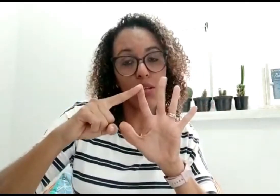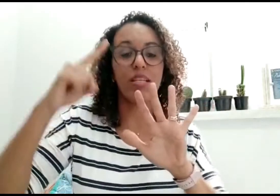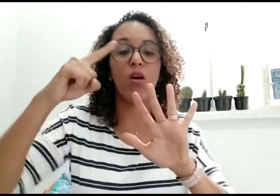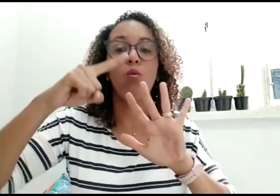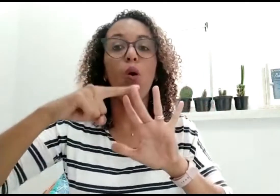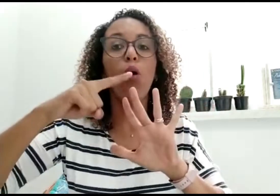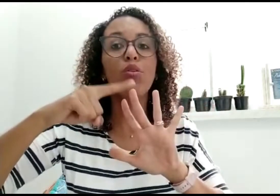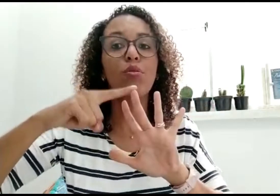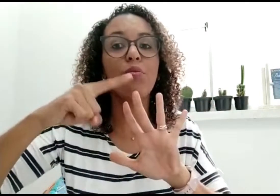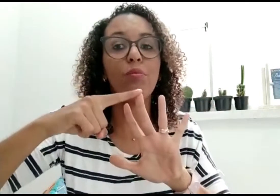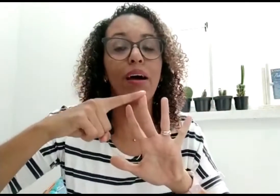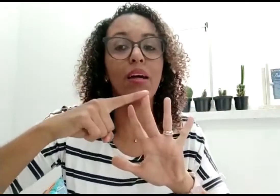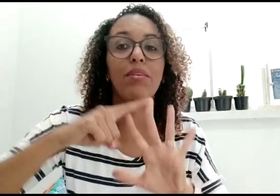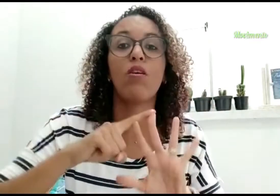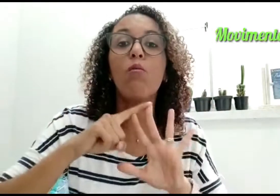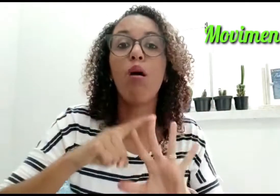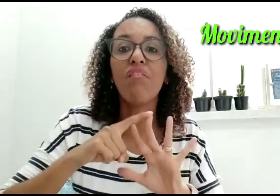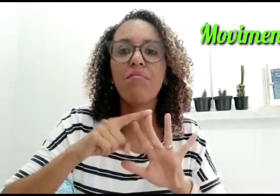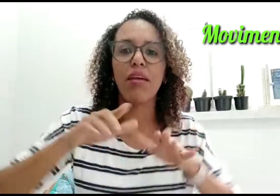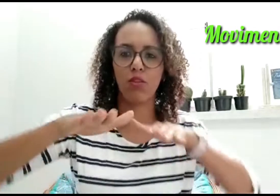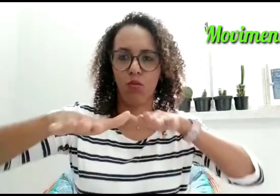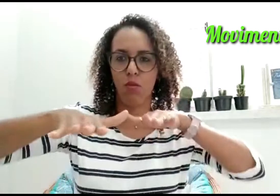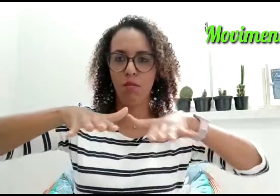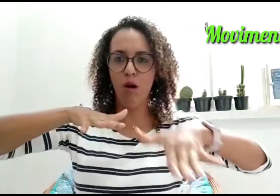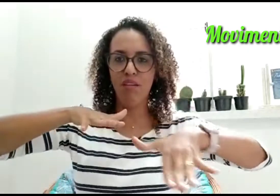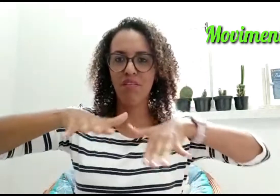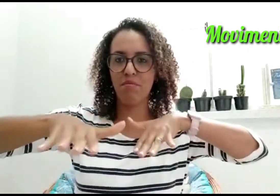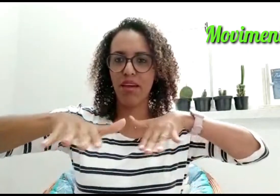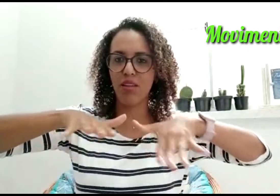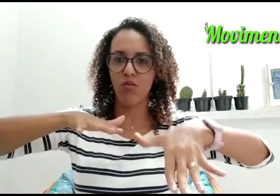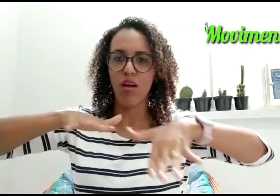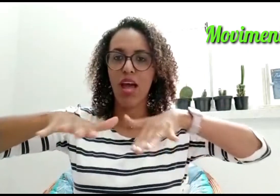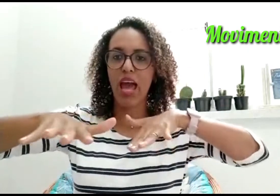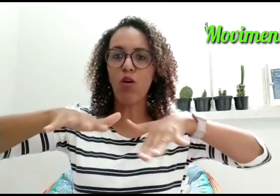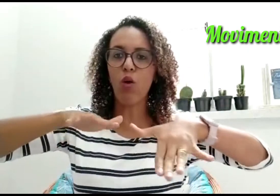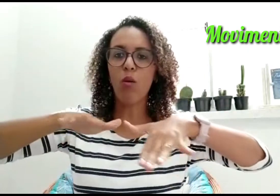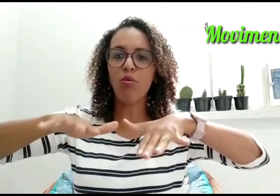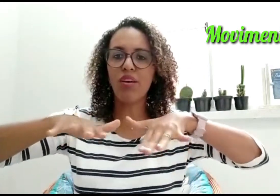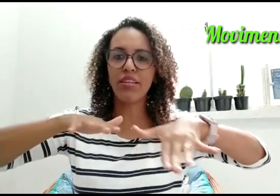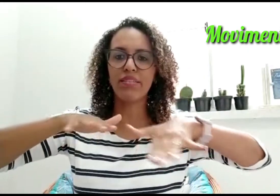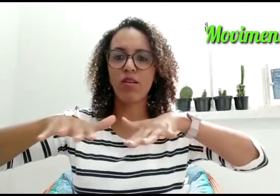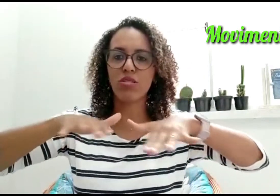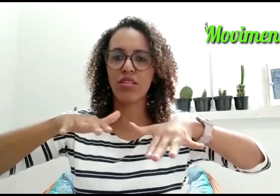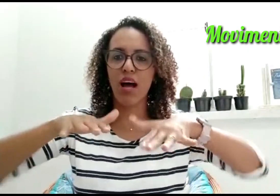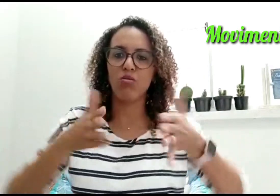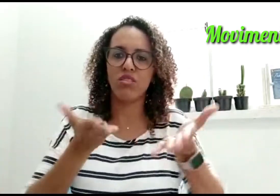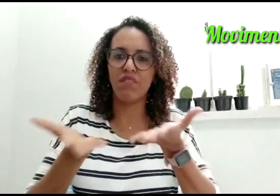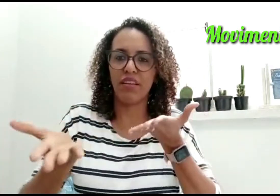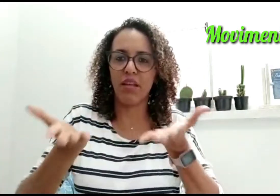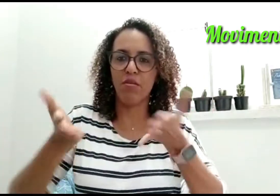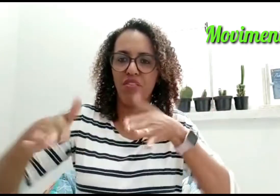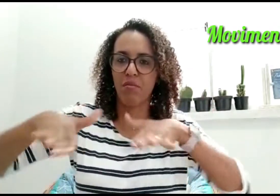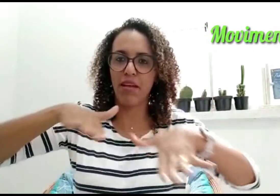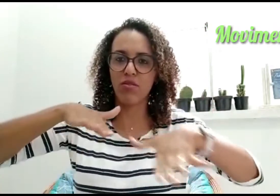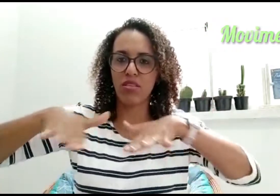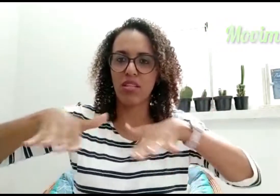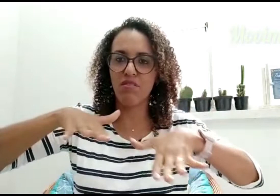articulação. Outro parâmetro é o movimento. Movimento é como vai ser o sinal, se vai ter movimento, se não vai